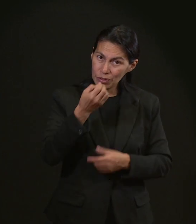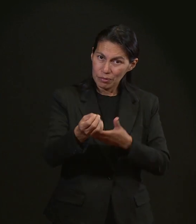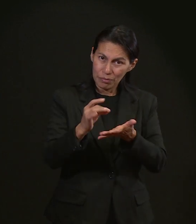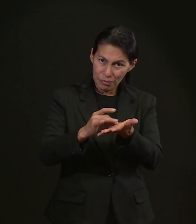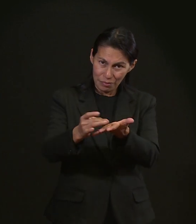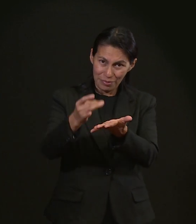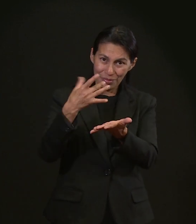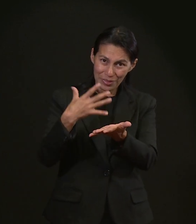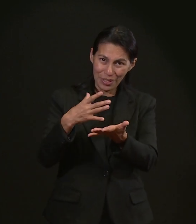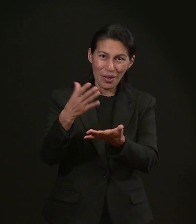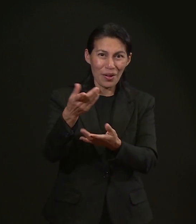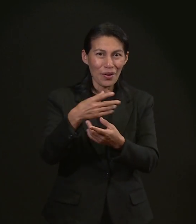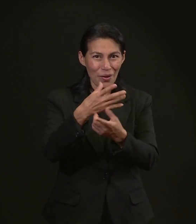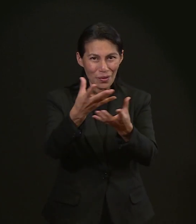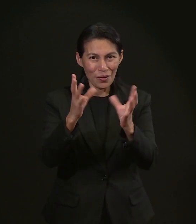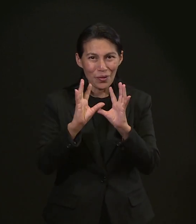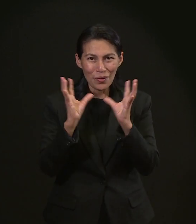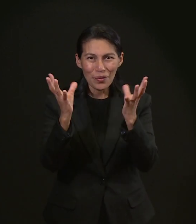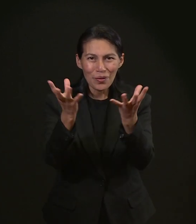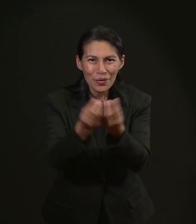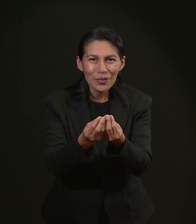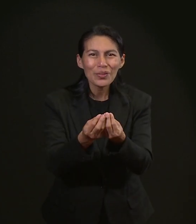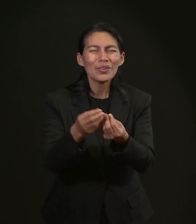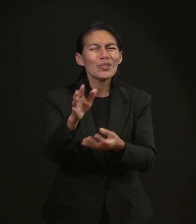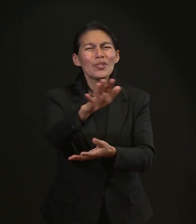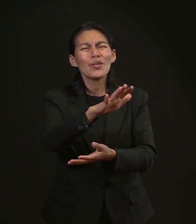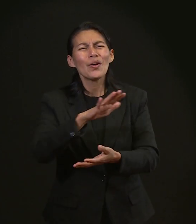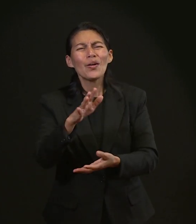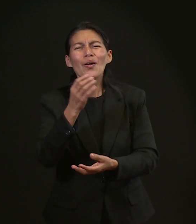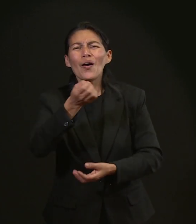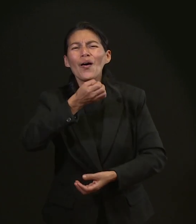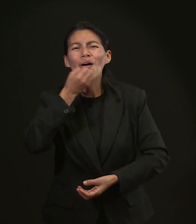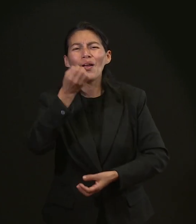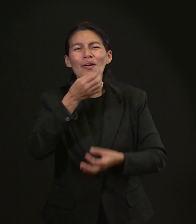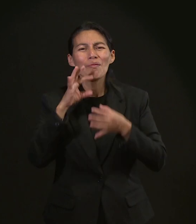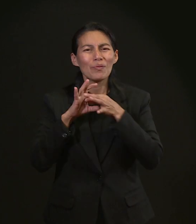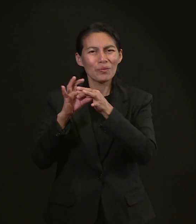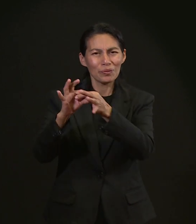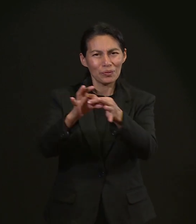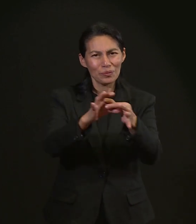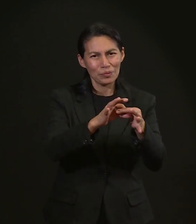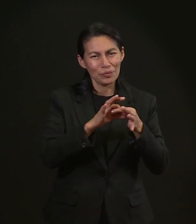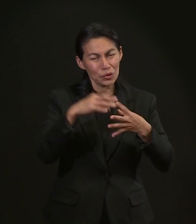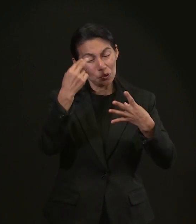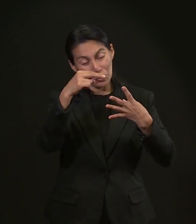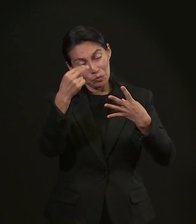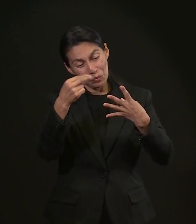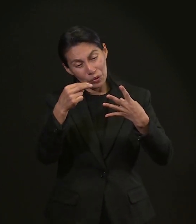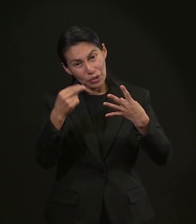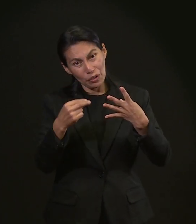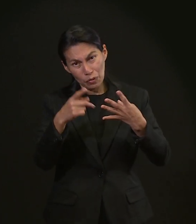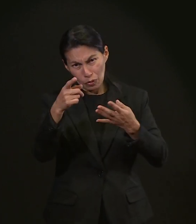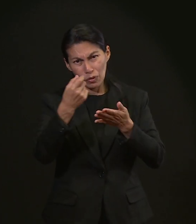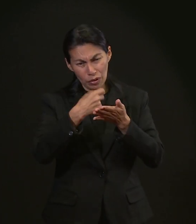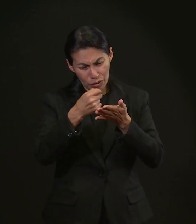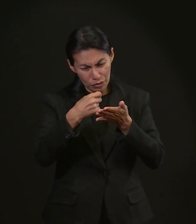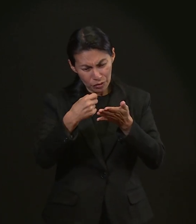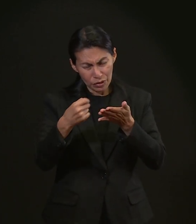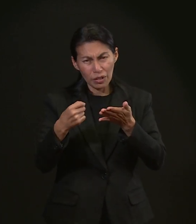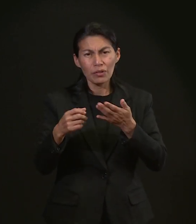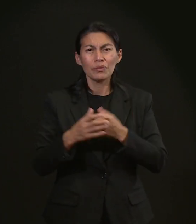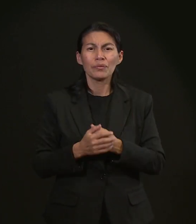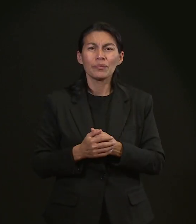juntos también únete a nosotros orando por estos pedidos de oración por nombre